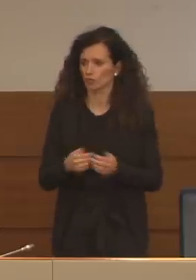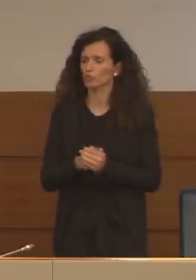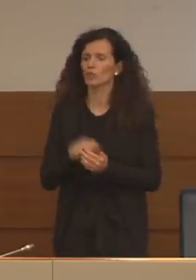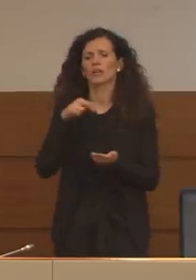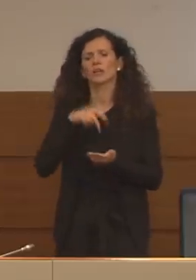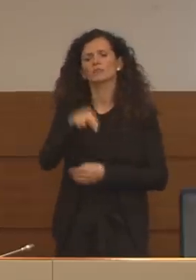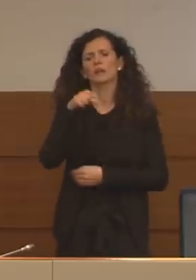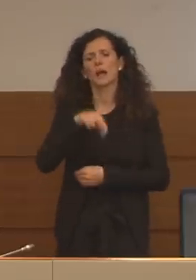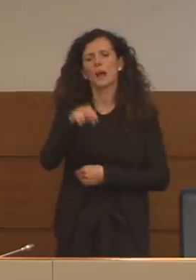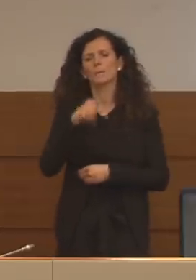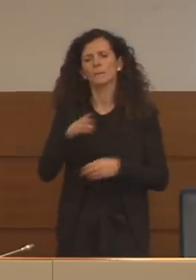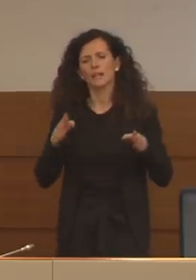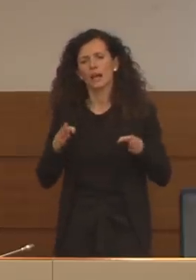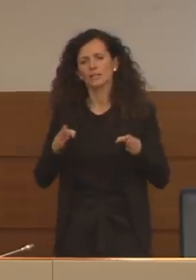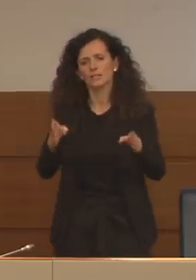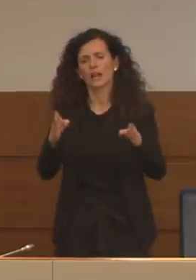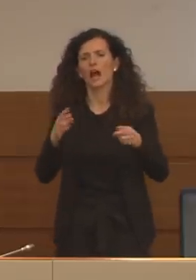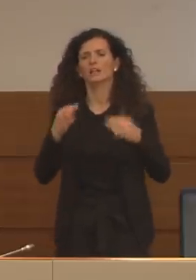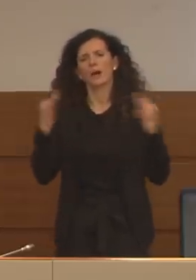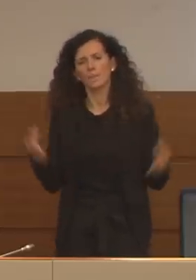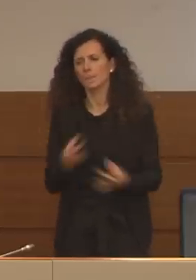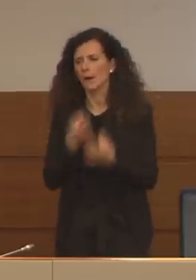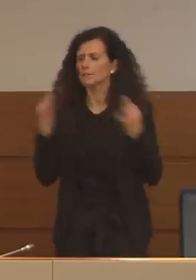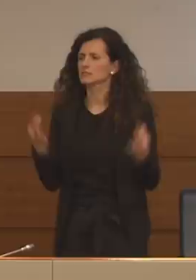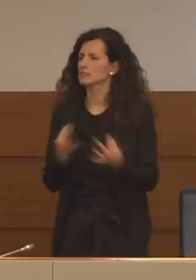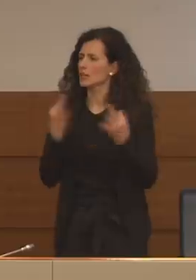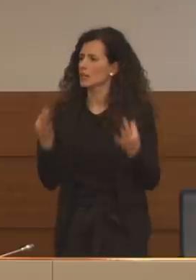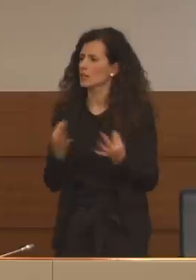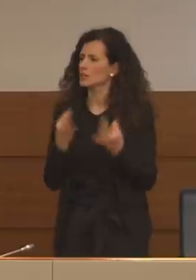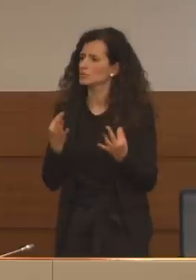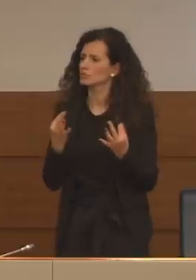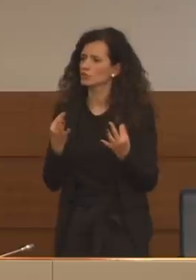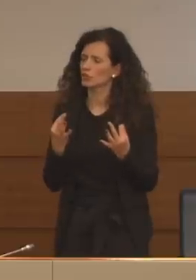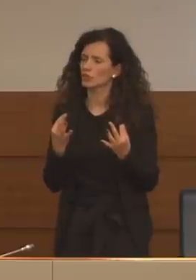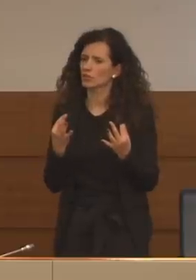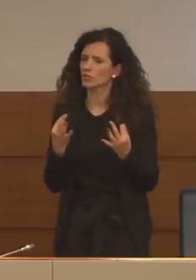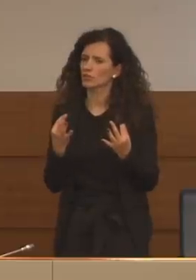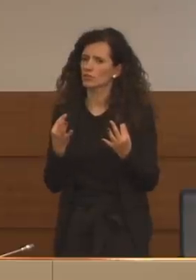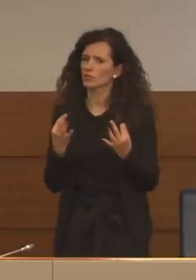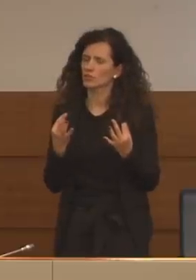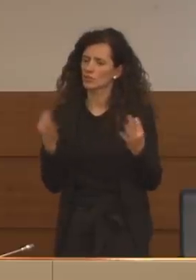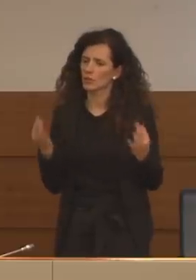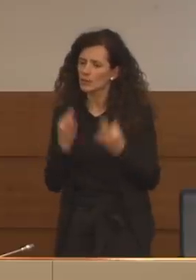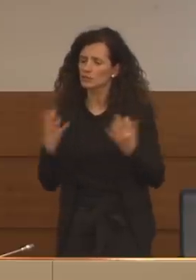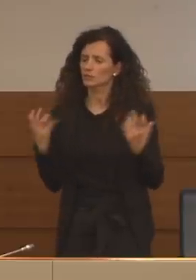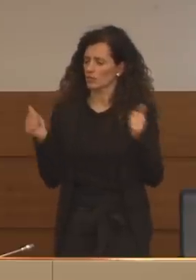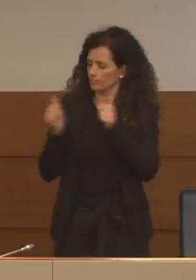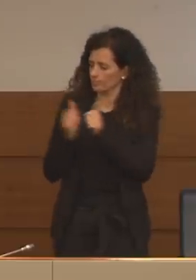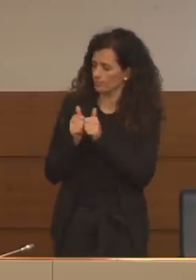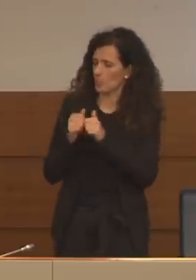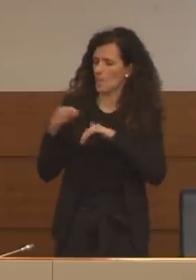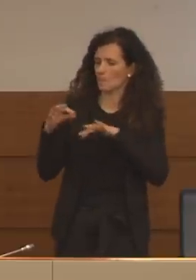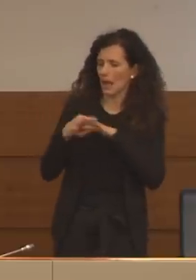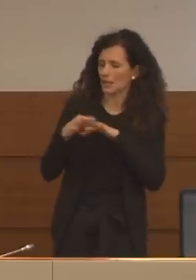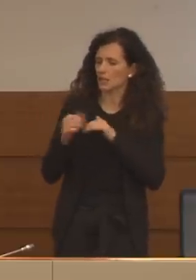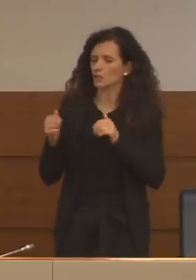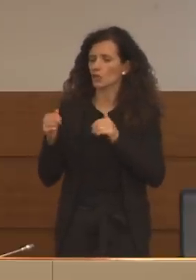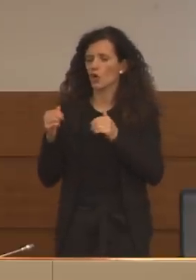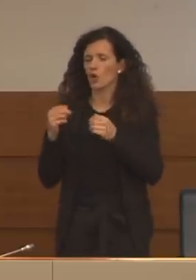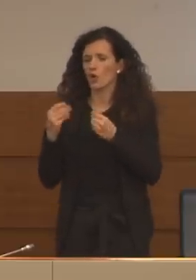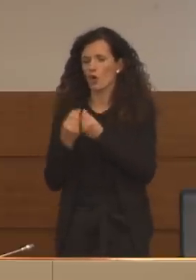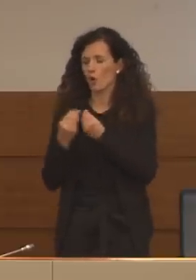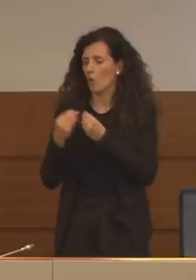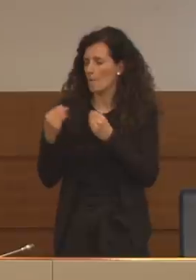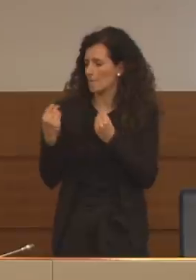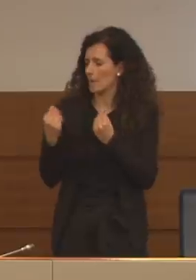camminare per strada passeggiare per strada e con il proprio marito compagno è un